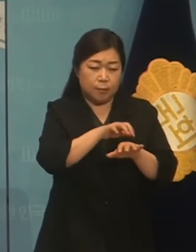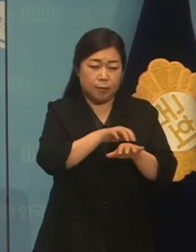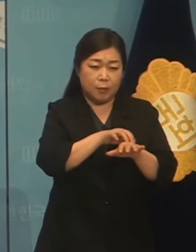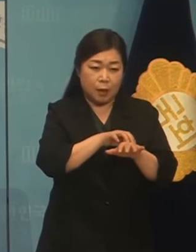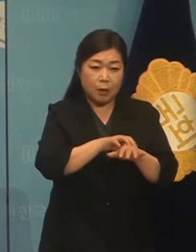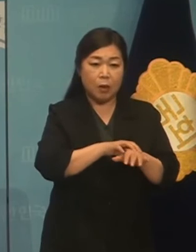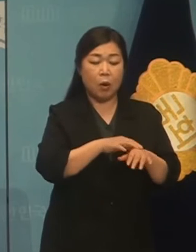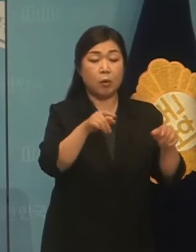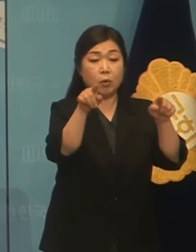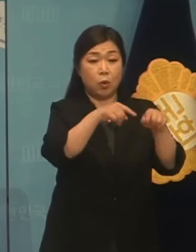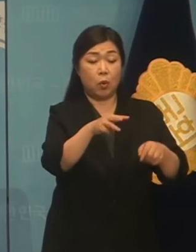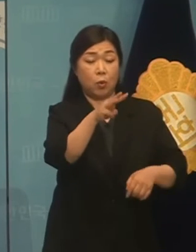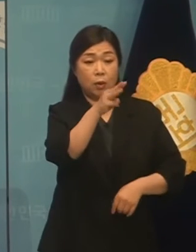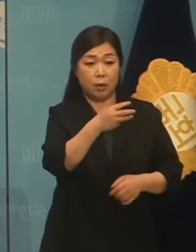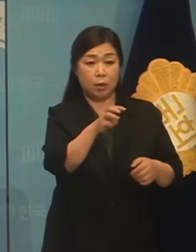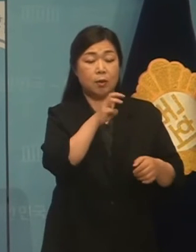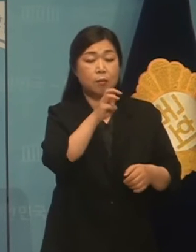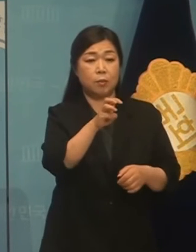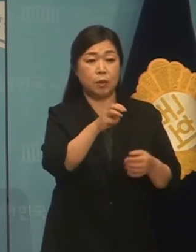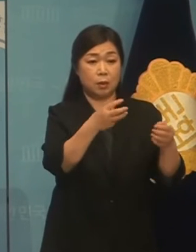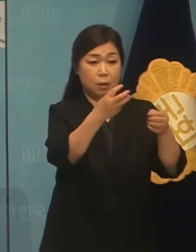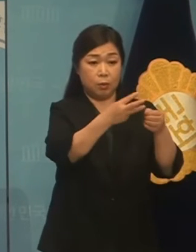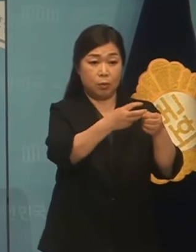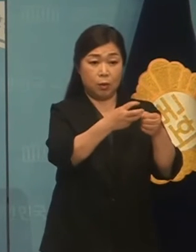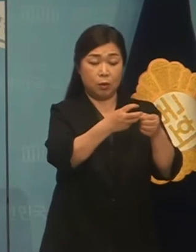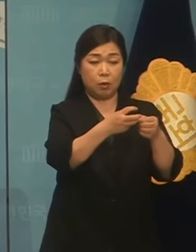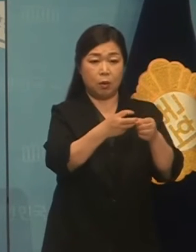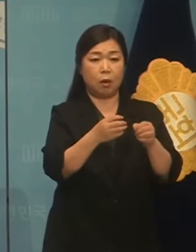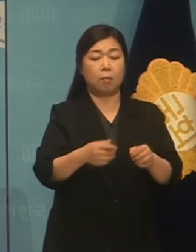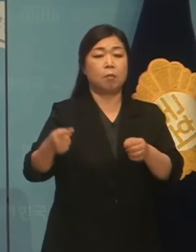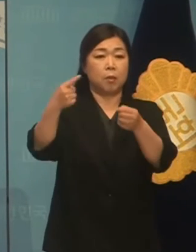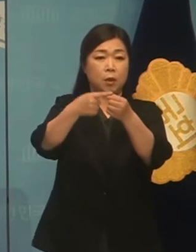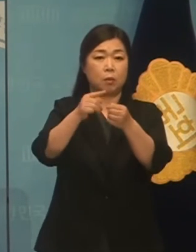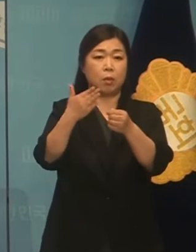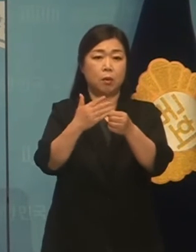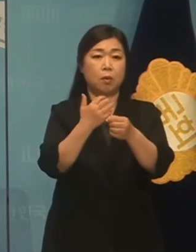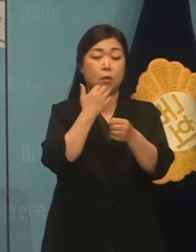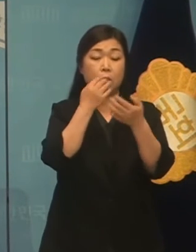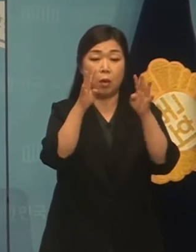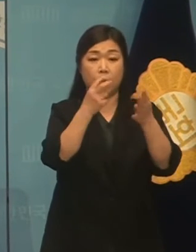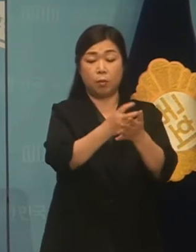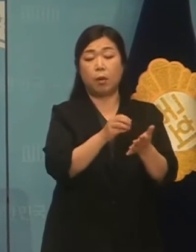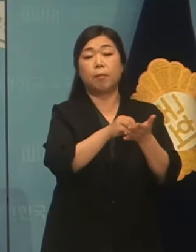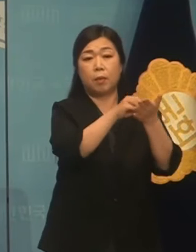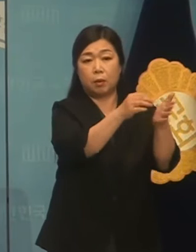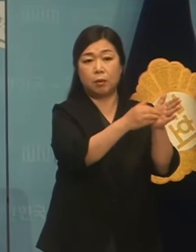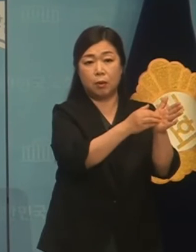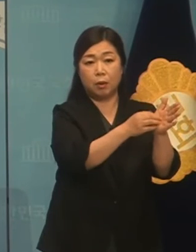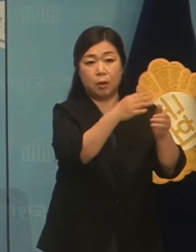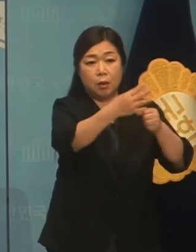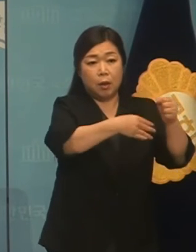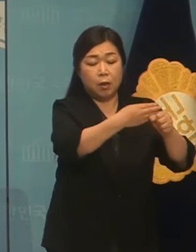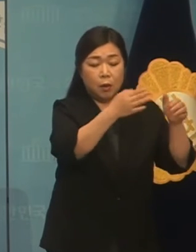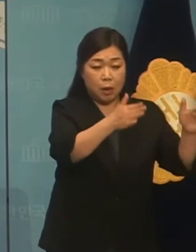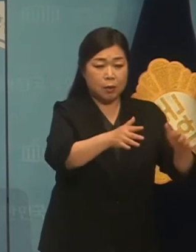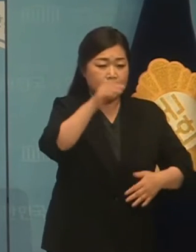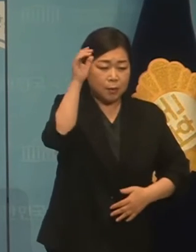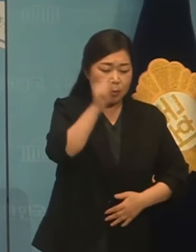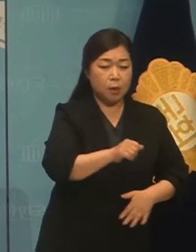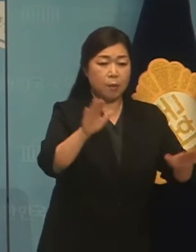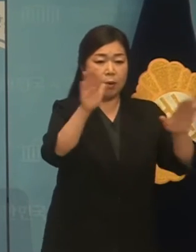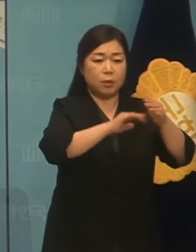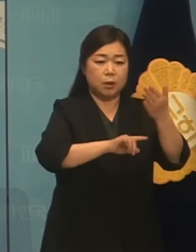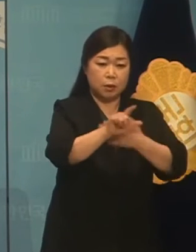1등이 되어서 서울대 법대에 갔습니다. 대학 4년 동안 새벽부터